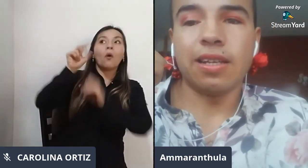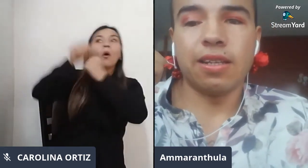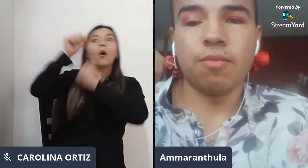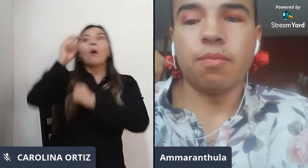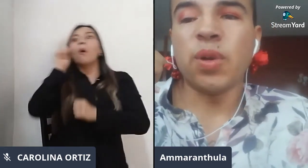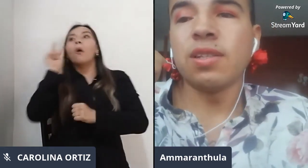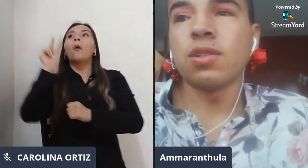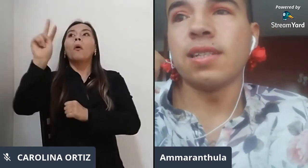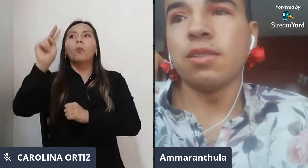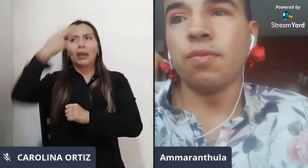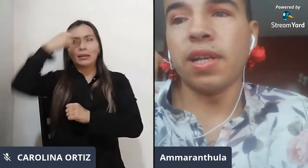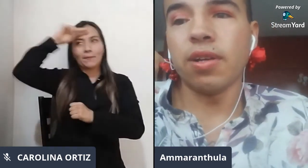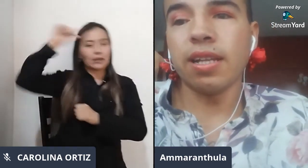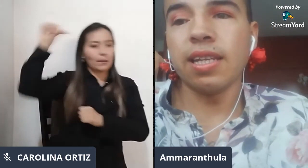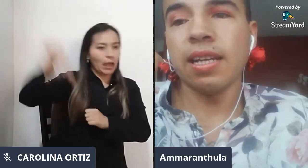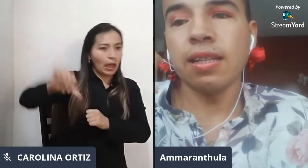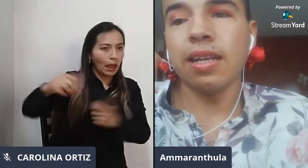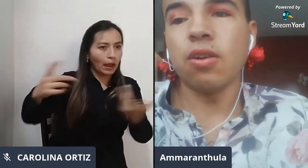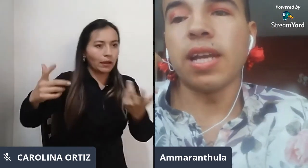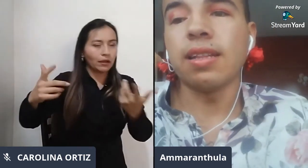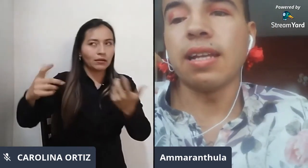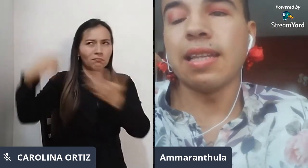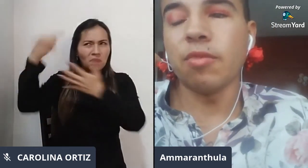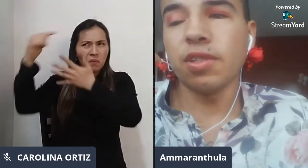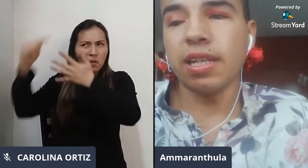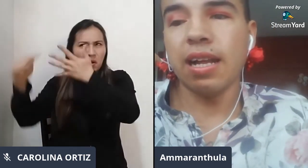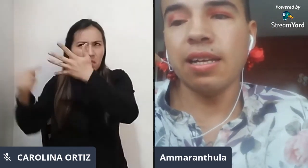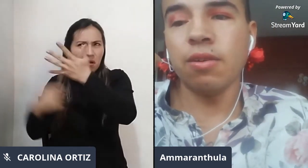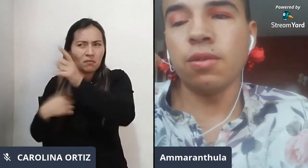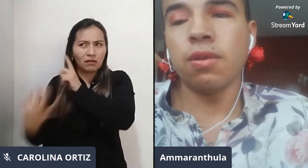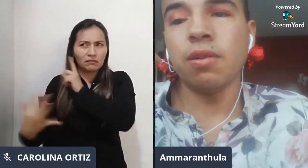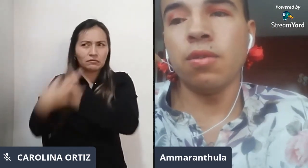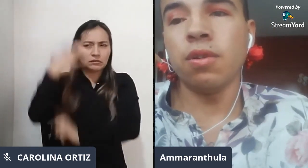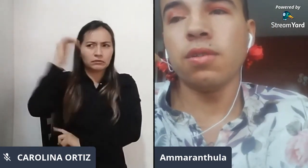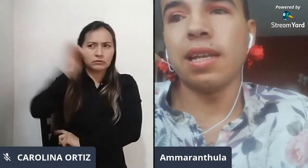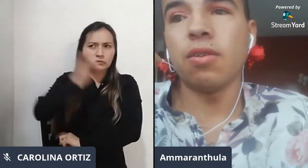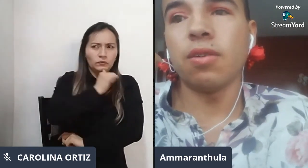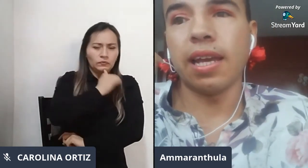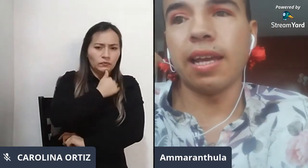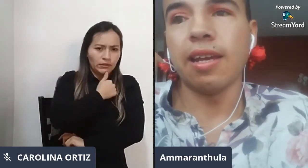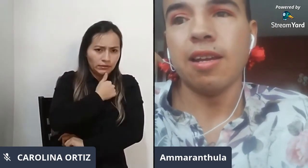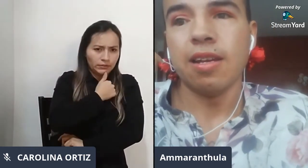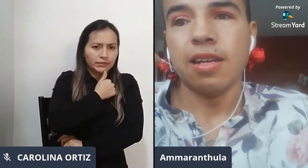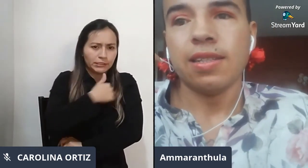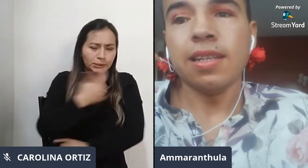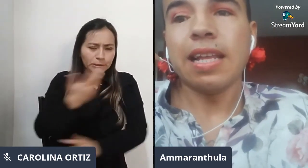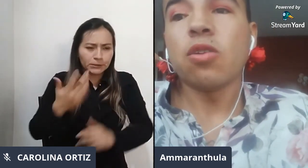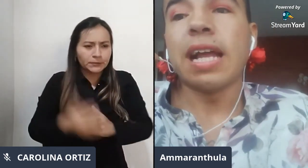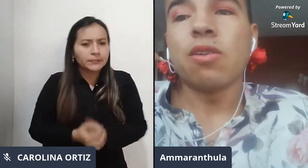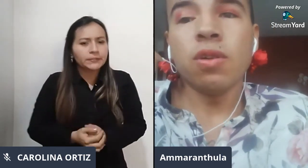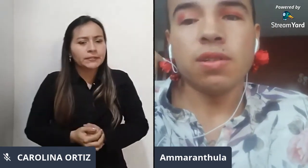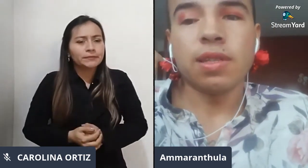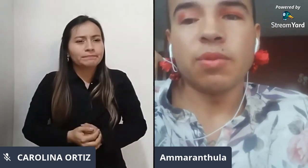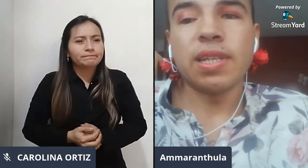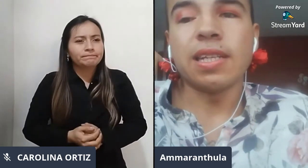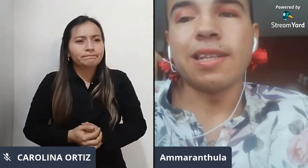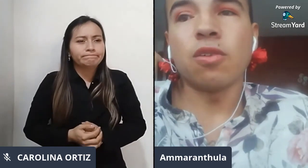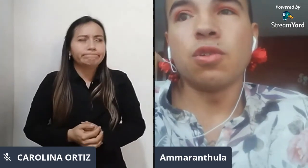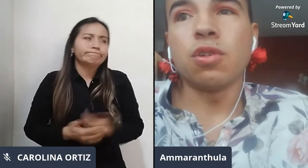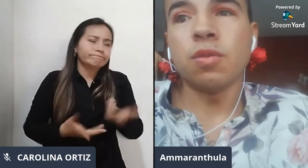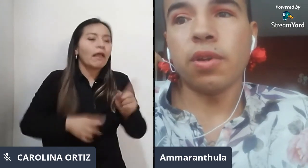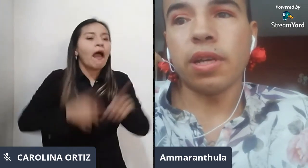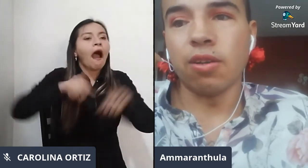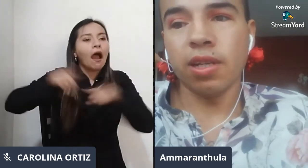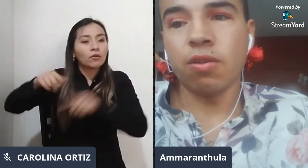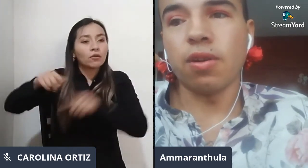que pues nos hace sufrir hoy en día, de lo que intentamos llegar incluso algunos, de lo que algunos se